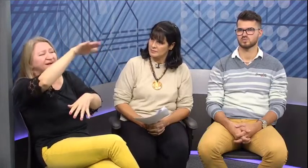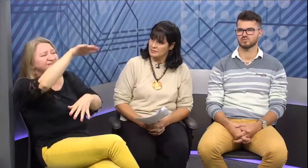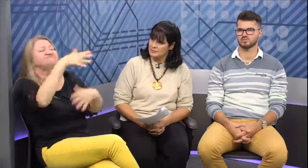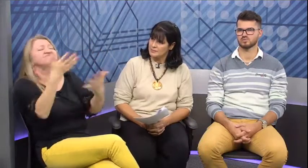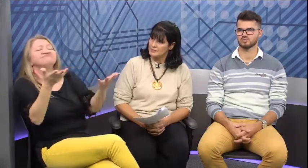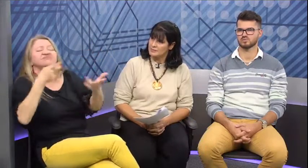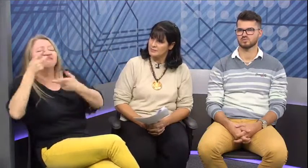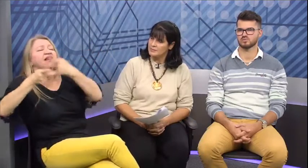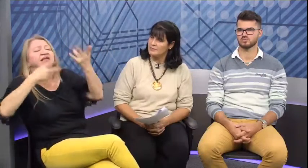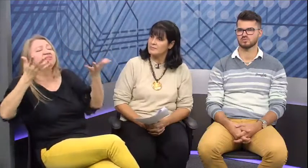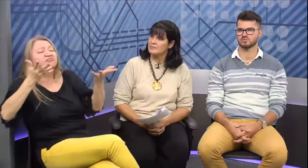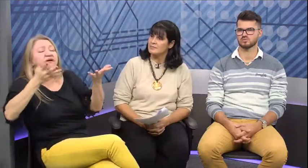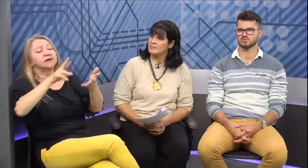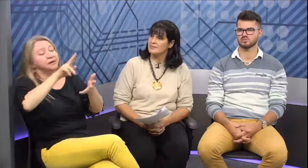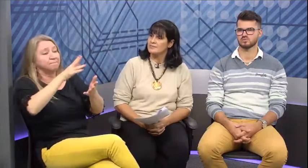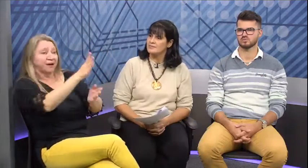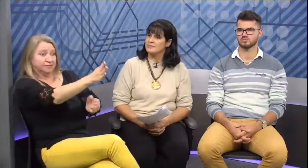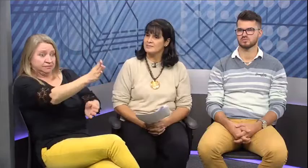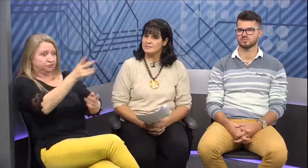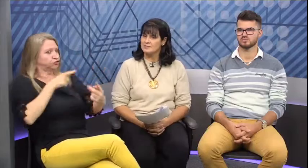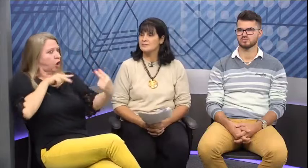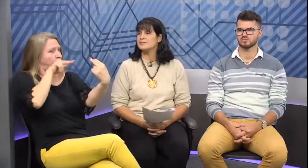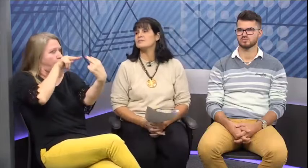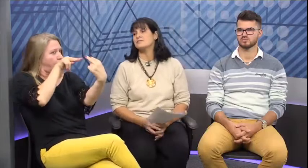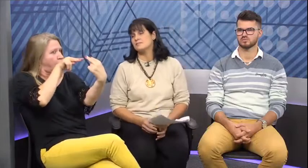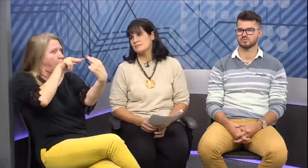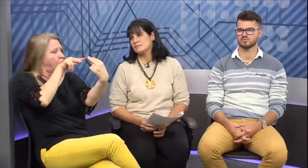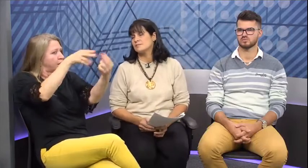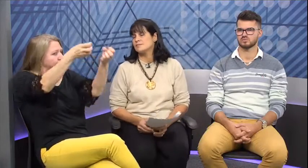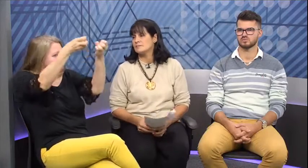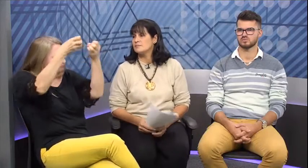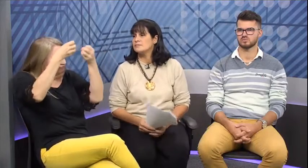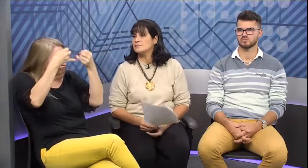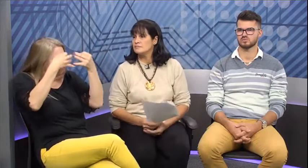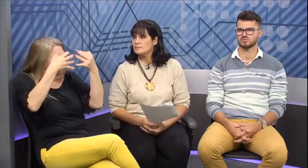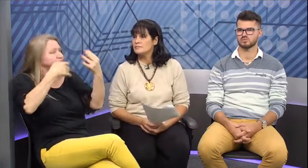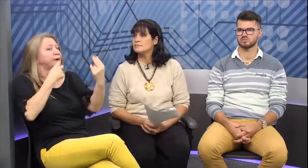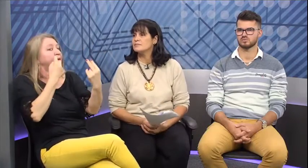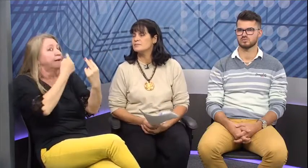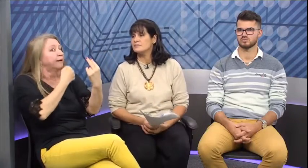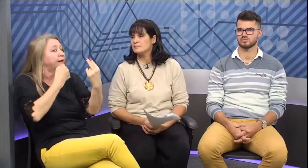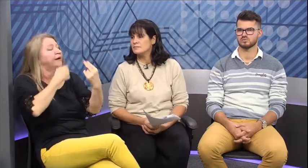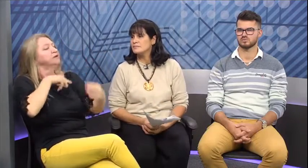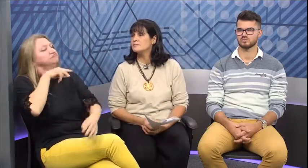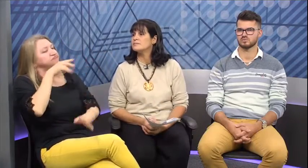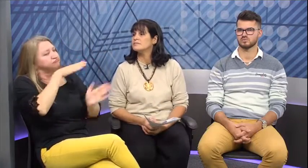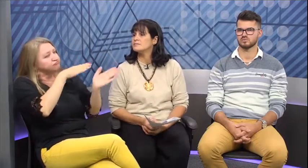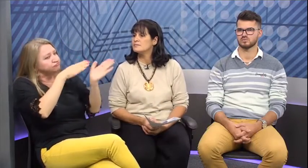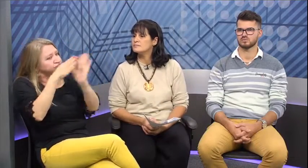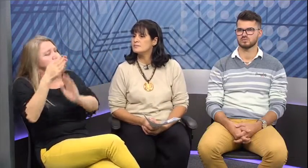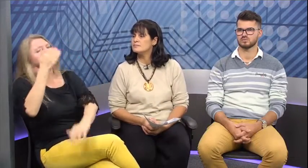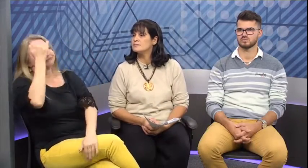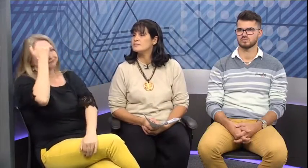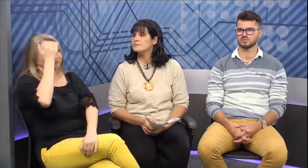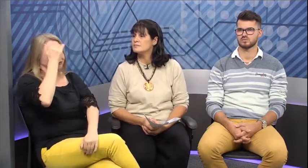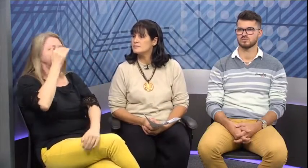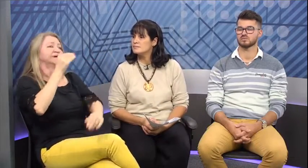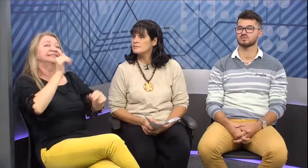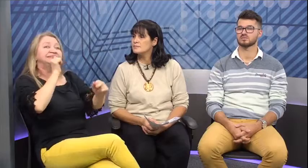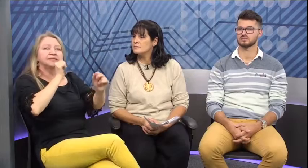conversar, aí eu falo com a minha irmã, que foi? O que eles estão falando? Aí a minha irmã vem até mim, me explica, fazendo articulação labial,